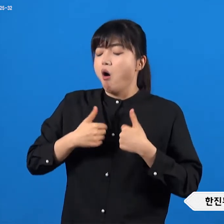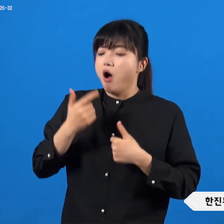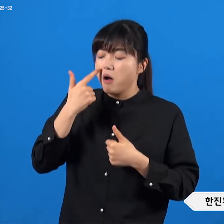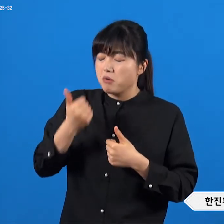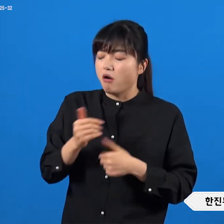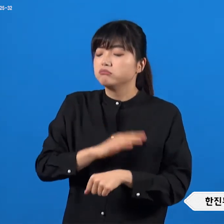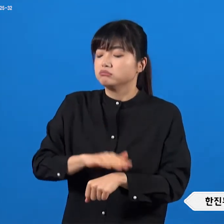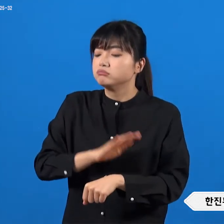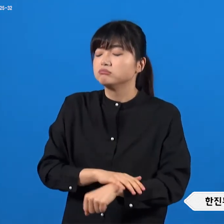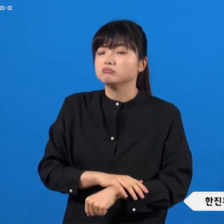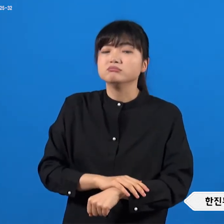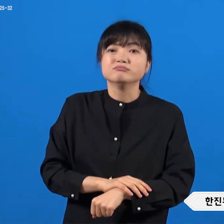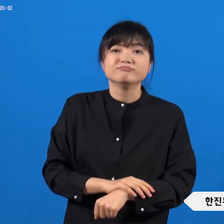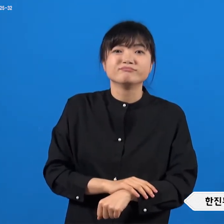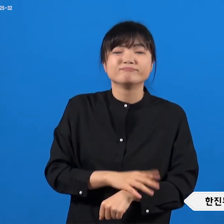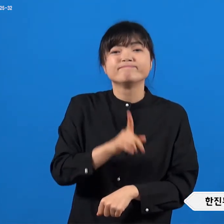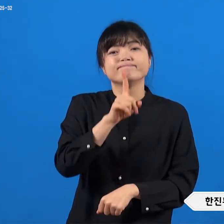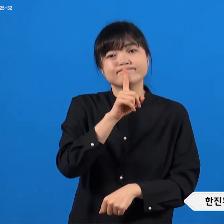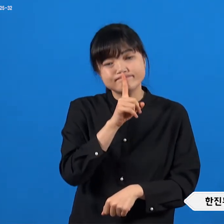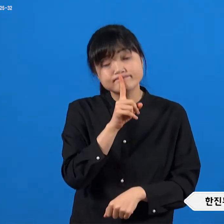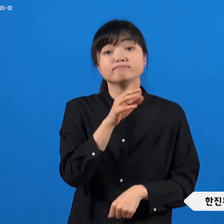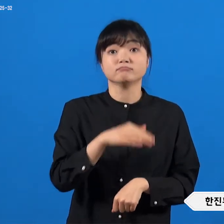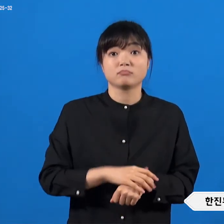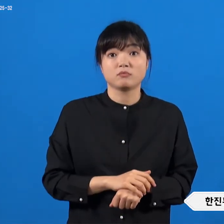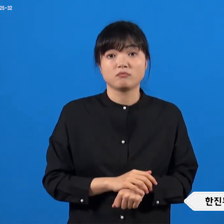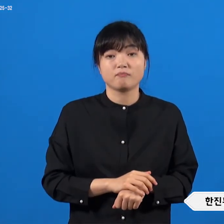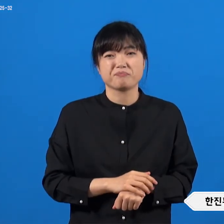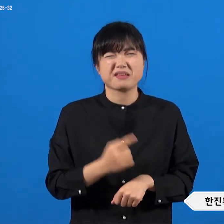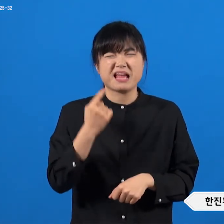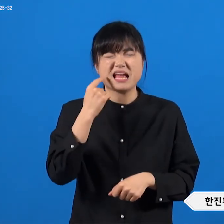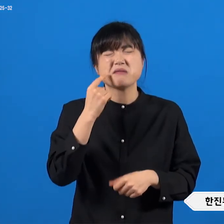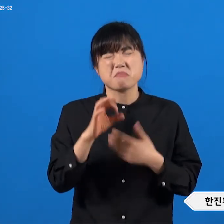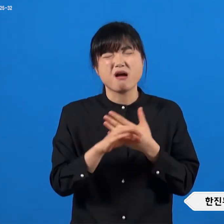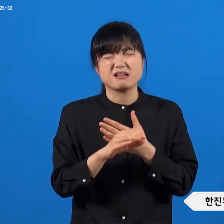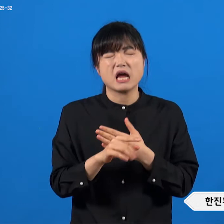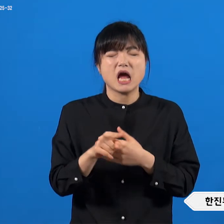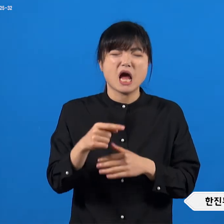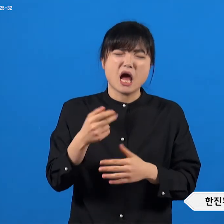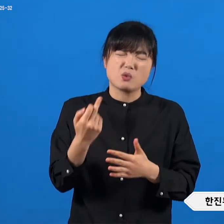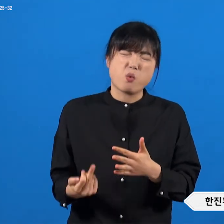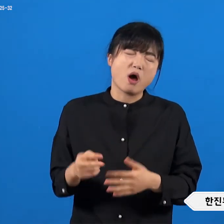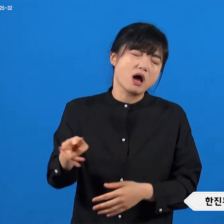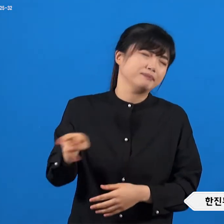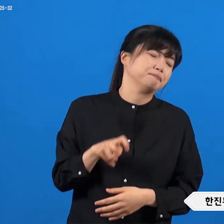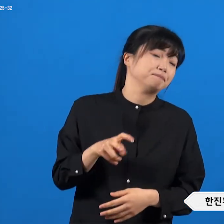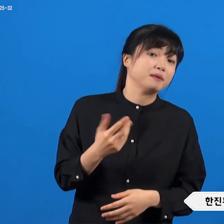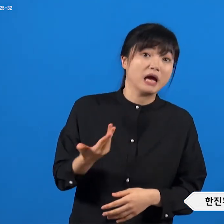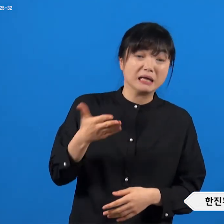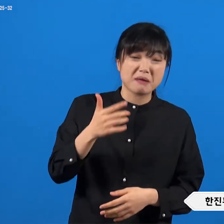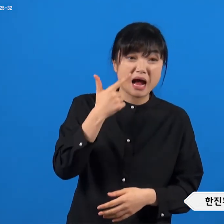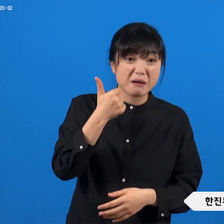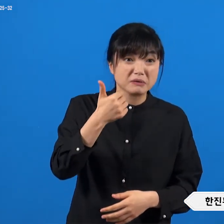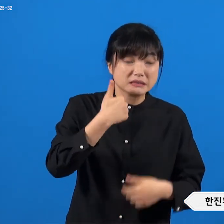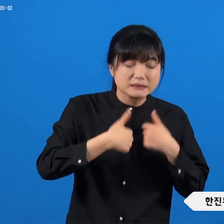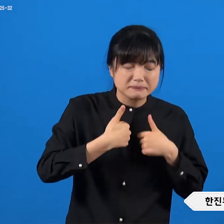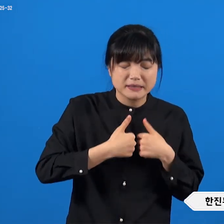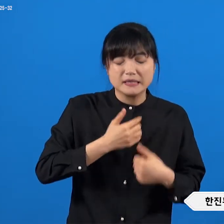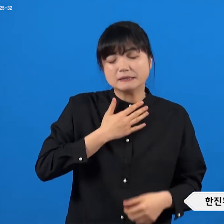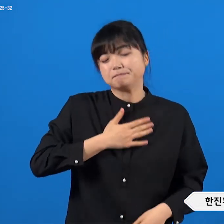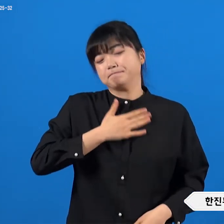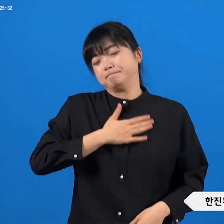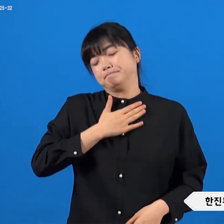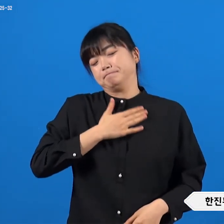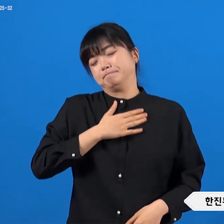참 잘됐네요, 그래야 하지 않겠습니까? 설령 동생은 밉더라도 아버지가